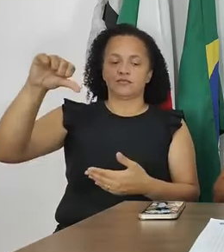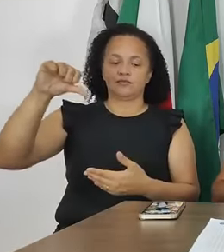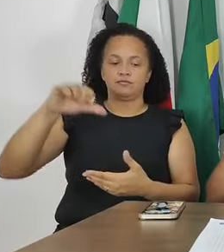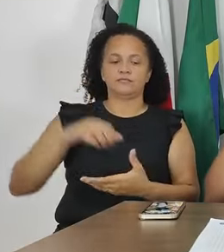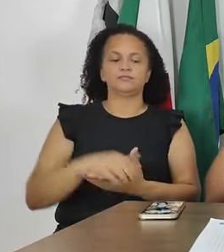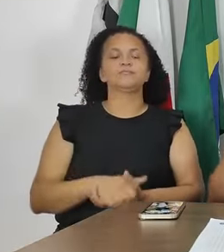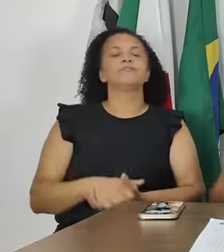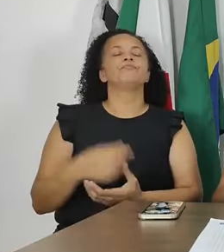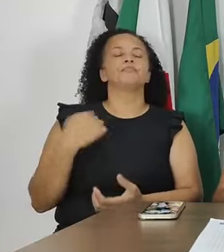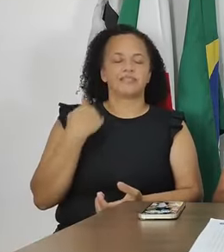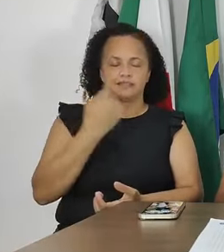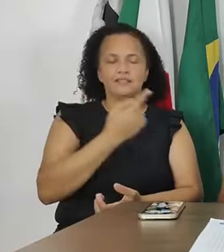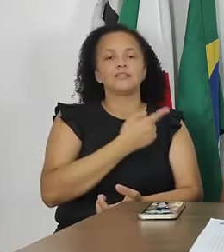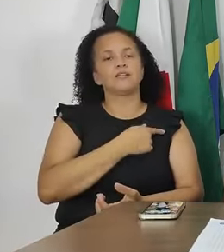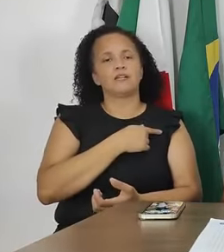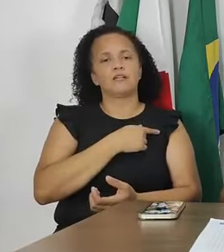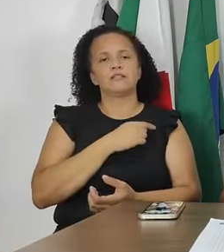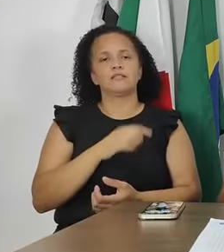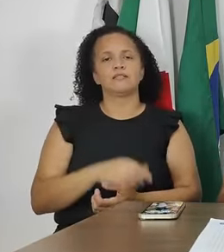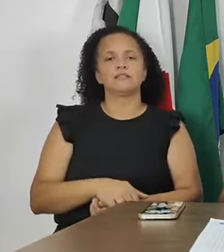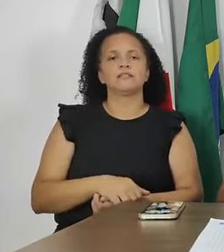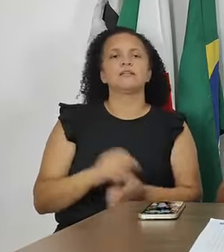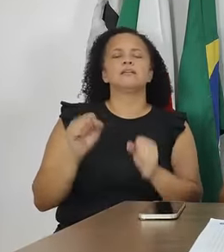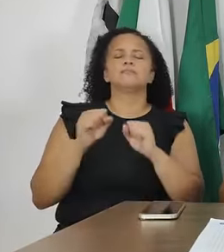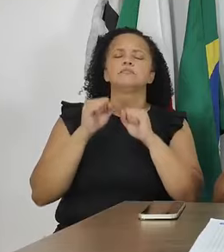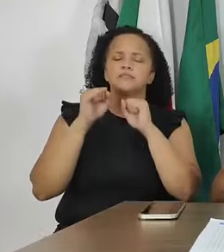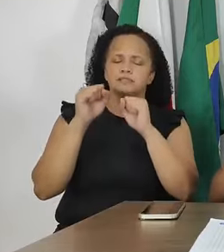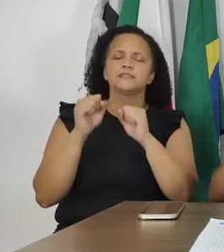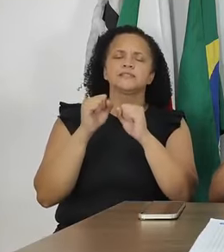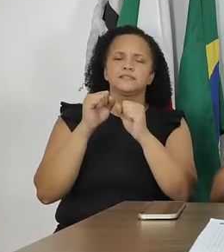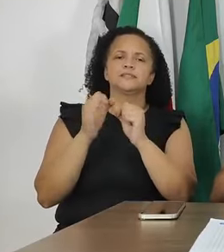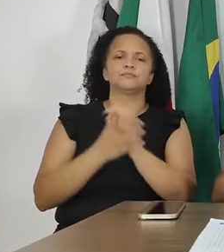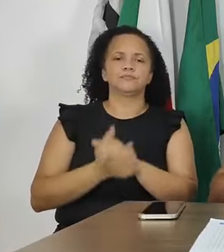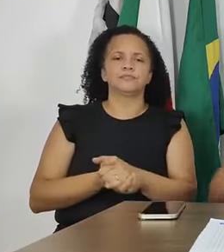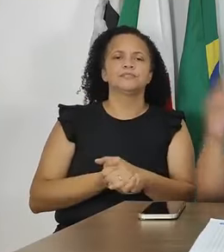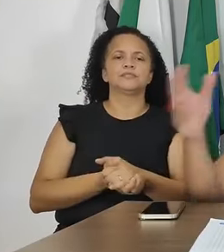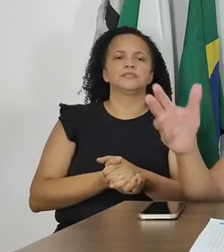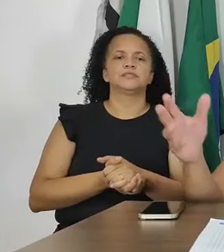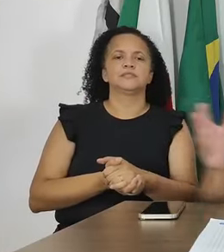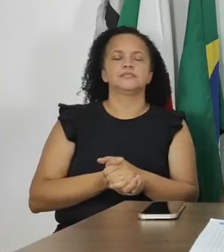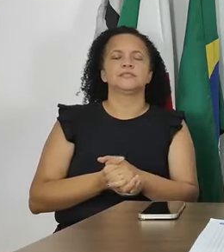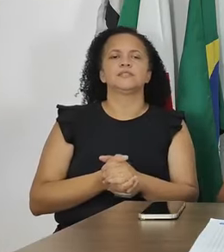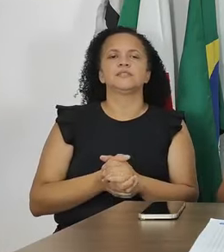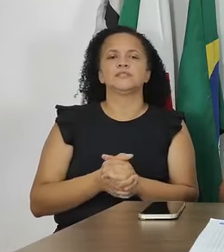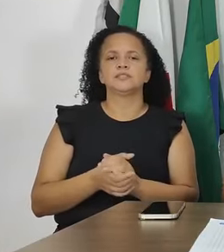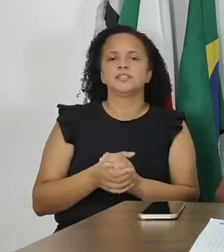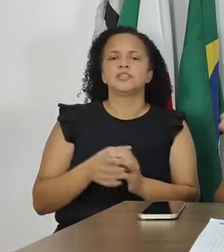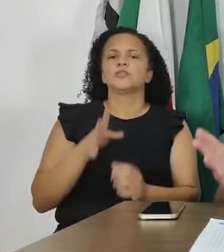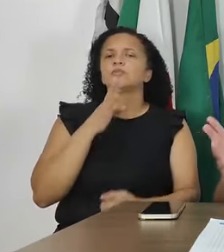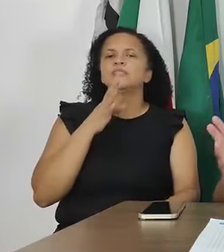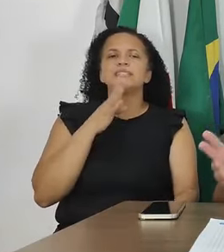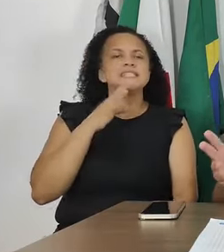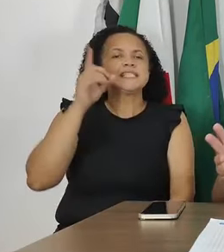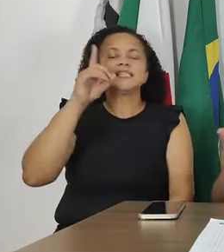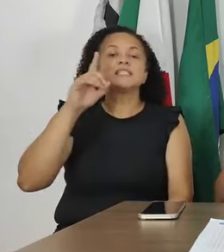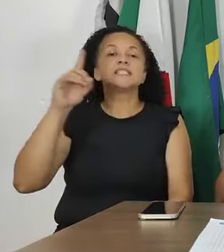Que a gente possa, através, essa é só uma parte da nossa identidade. Primeiro, conhecer quem é